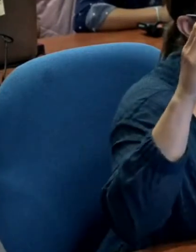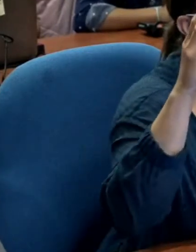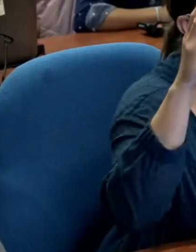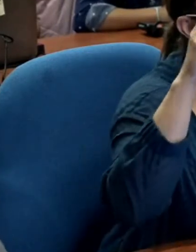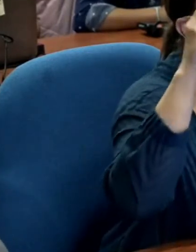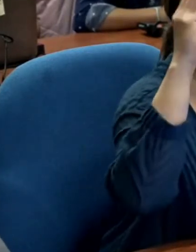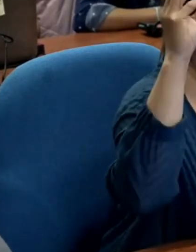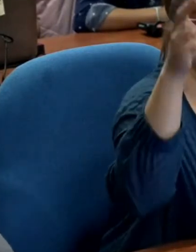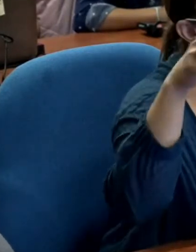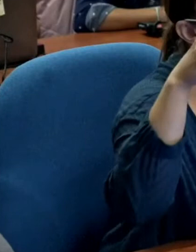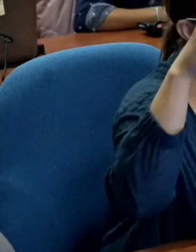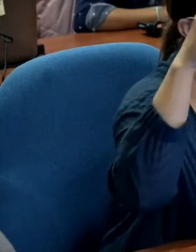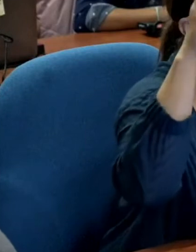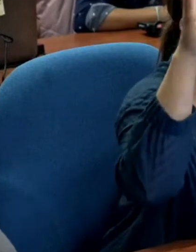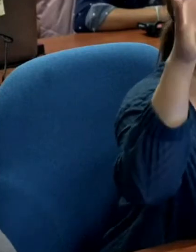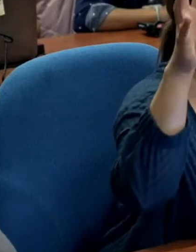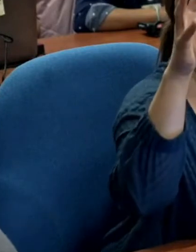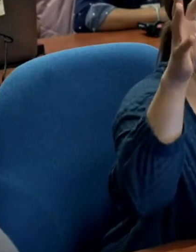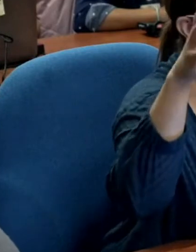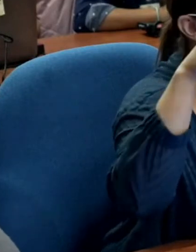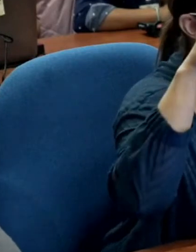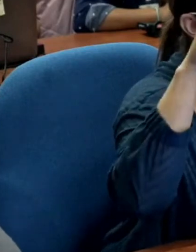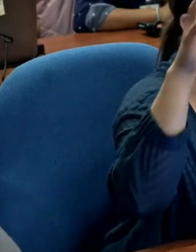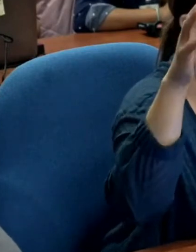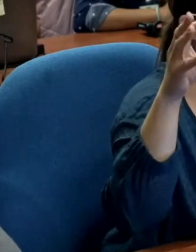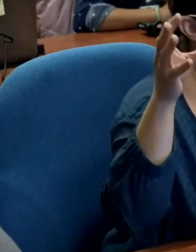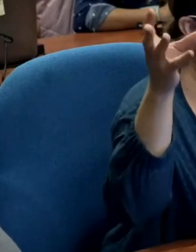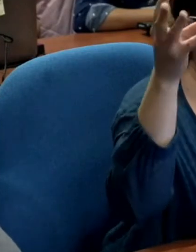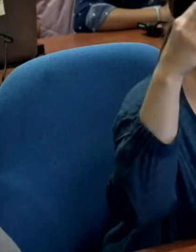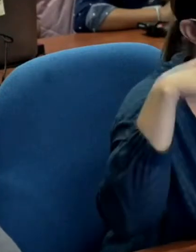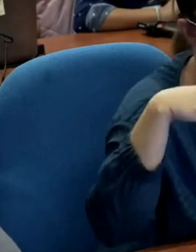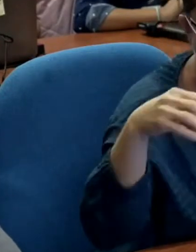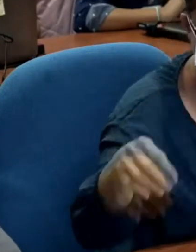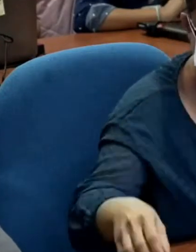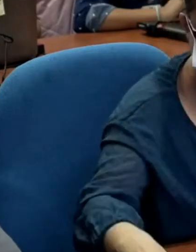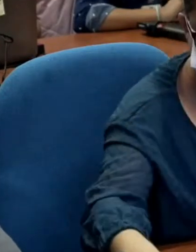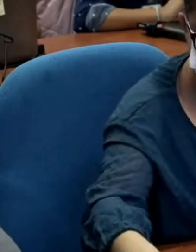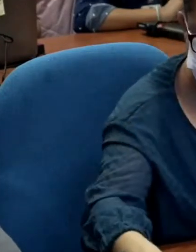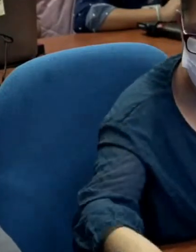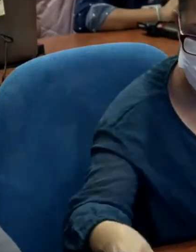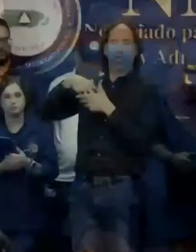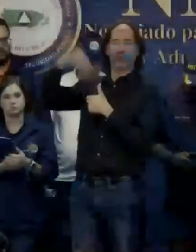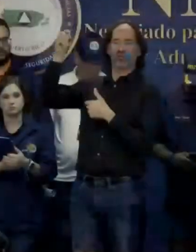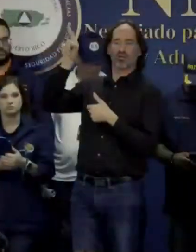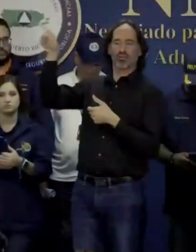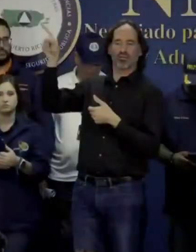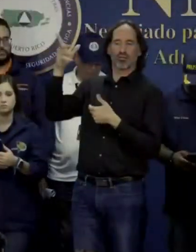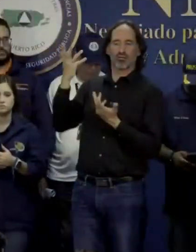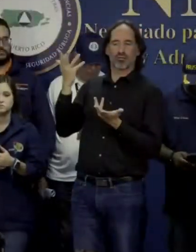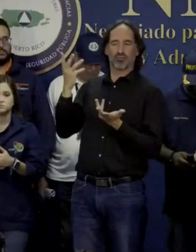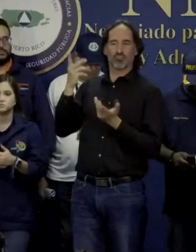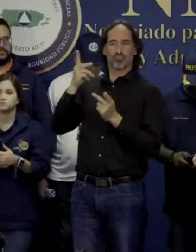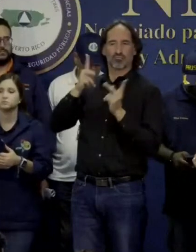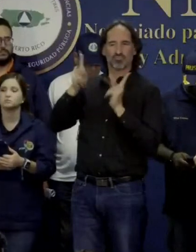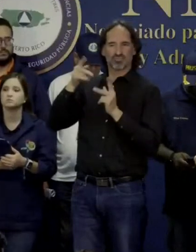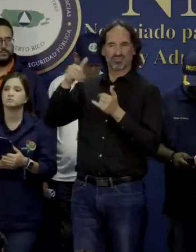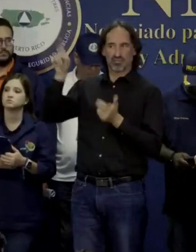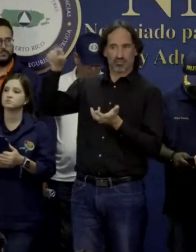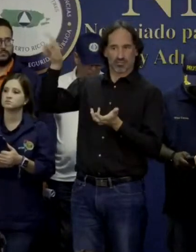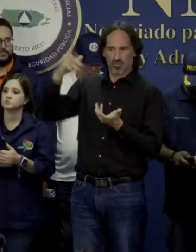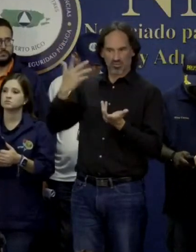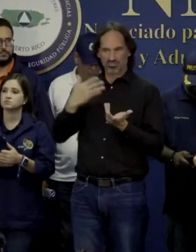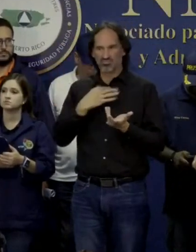las corporaciones y asociaciones que ustedes dicen que tienen disponible para traer personal? Sí, vienen de las matrices.